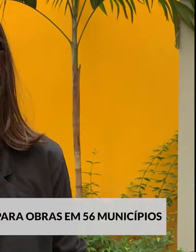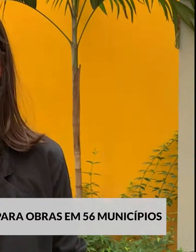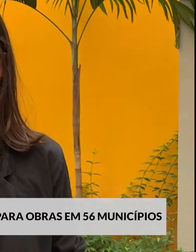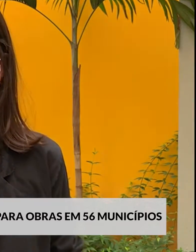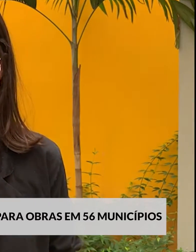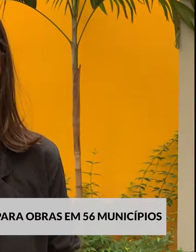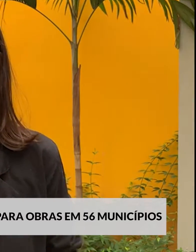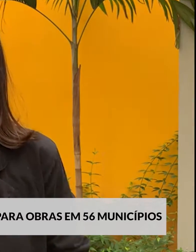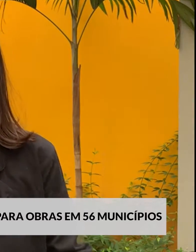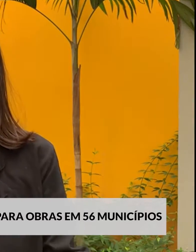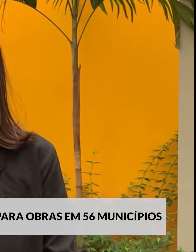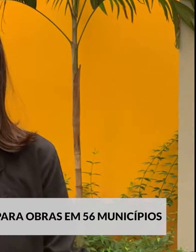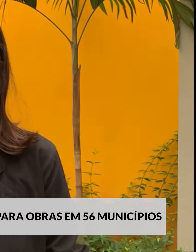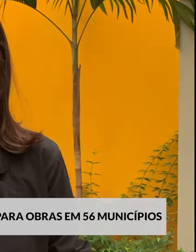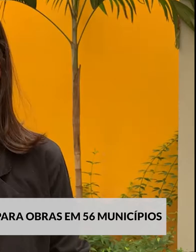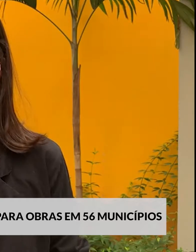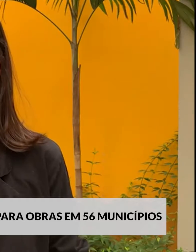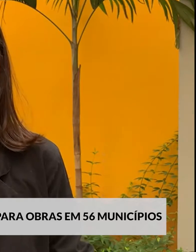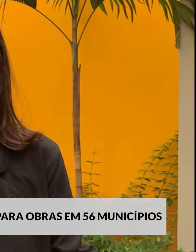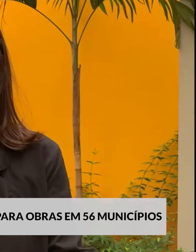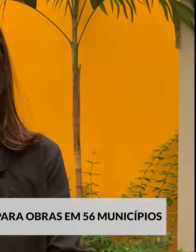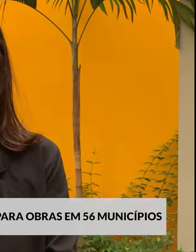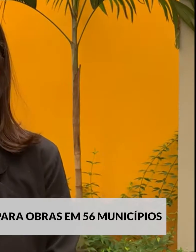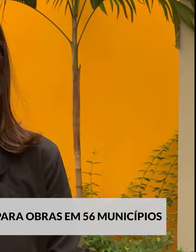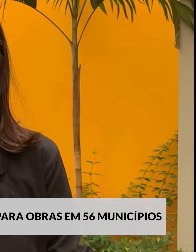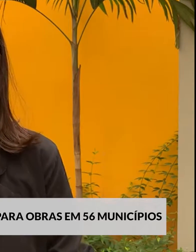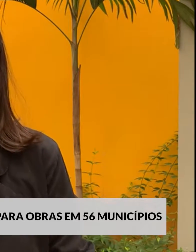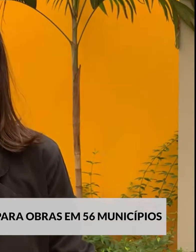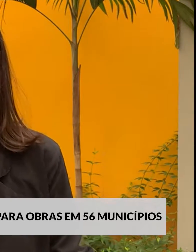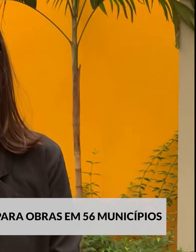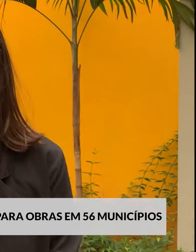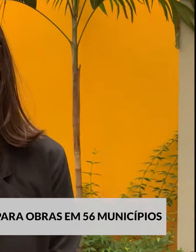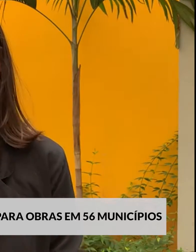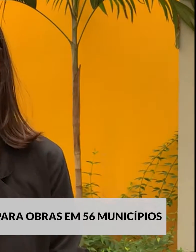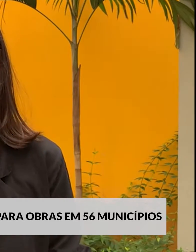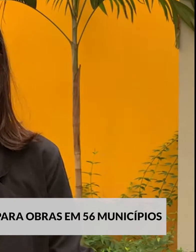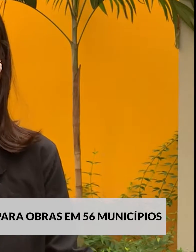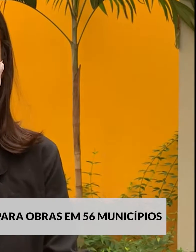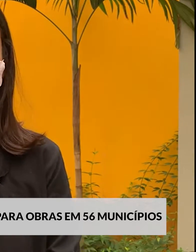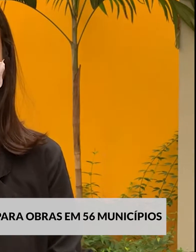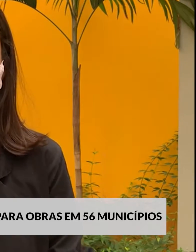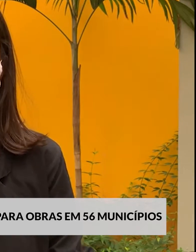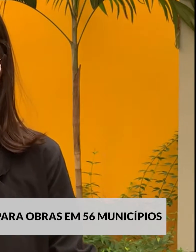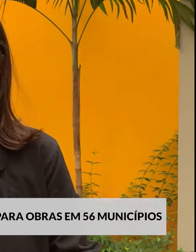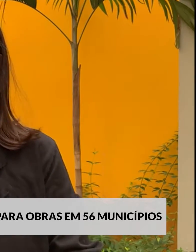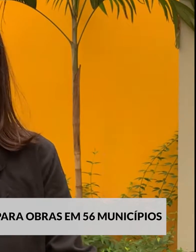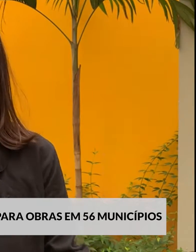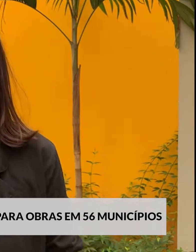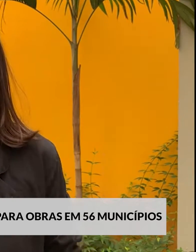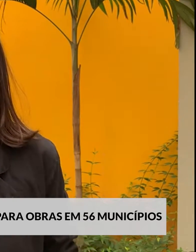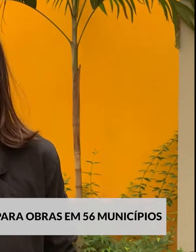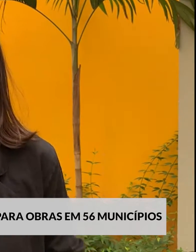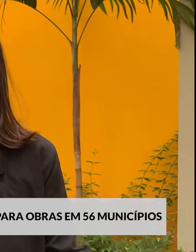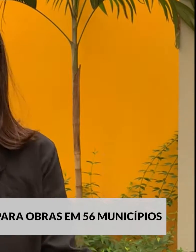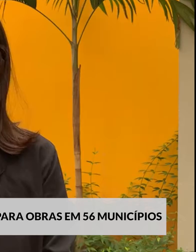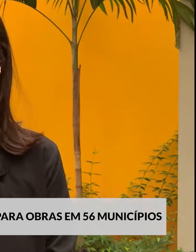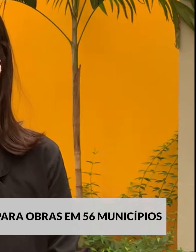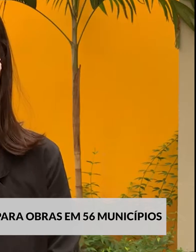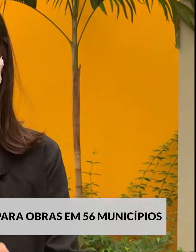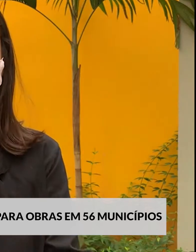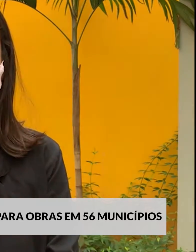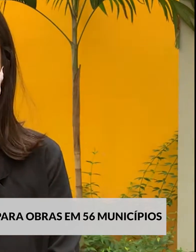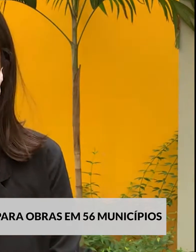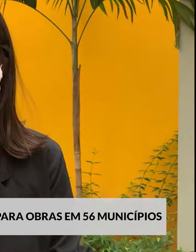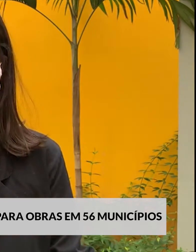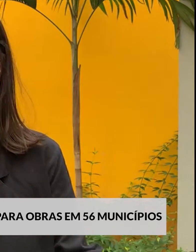obras de infraestrutura que vão beneficiar 62 municípios em Mato Grosso. Vão ser mais de